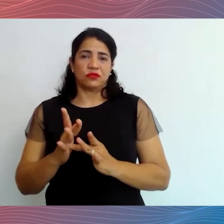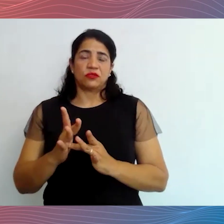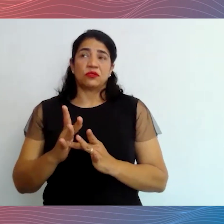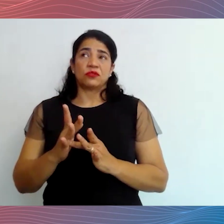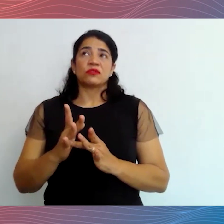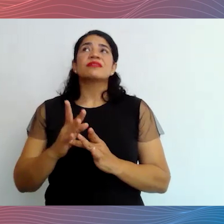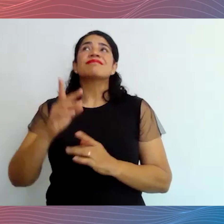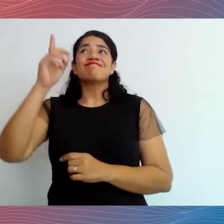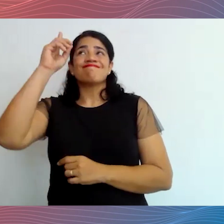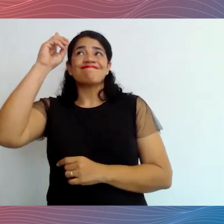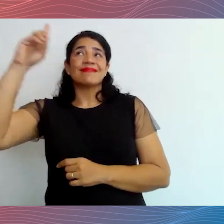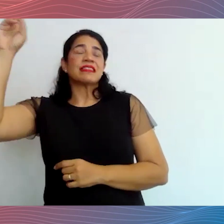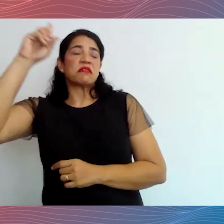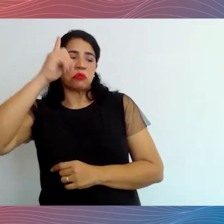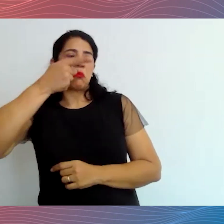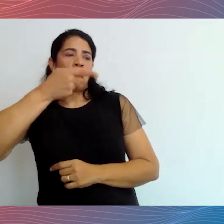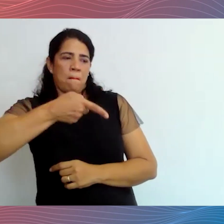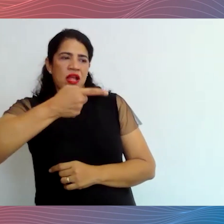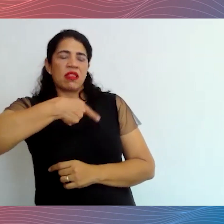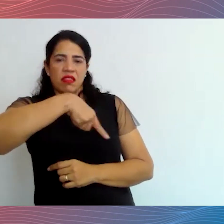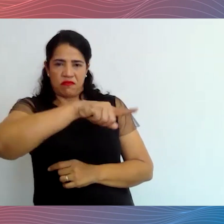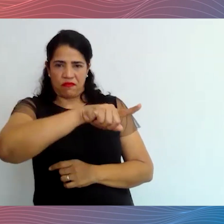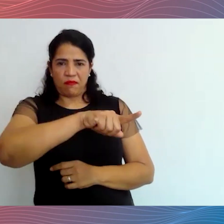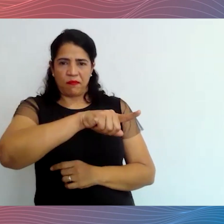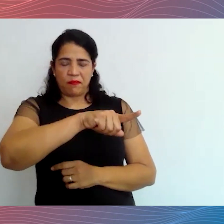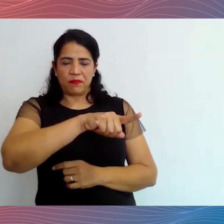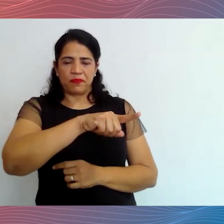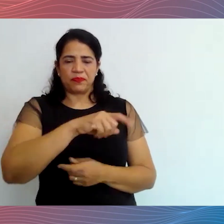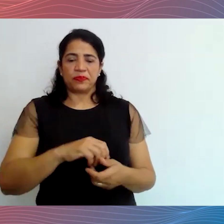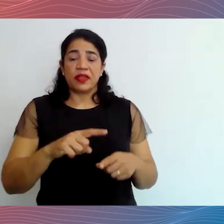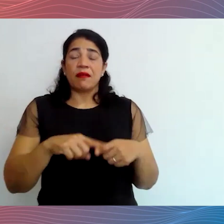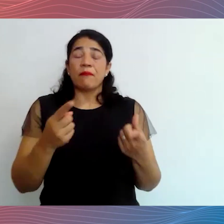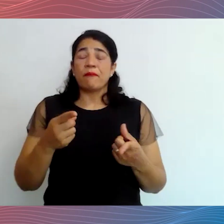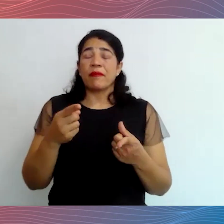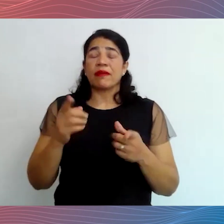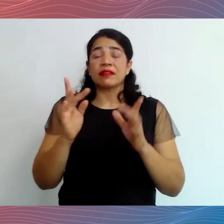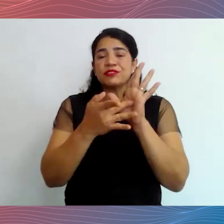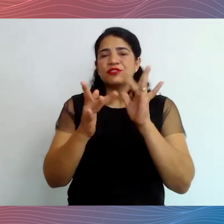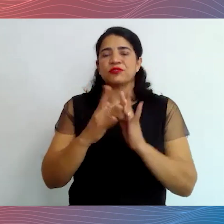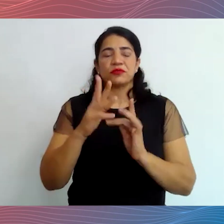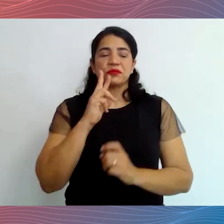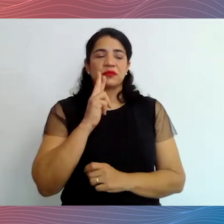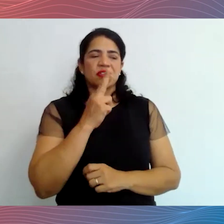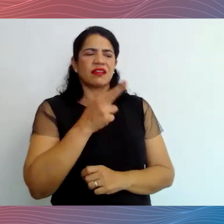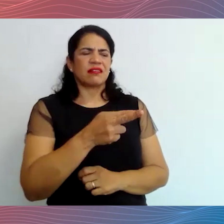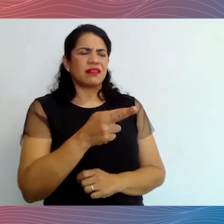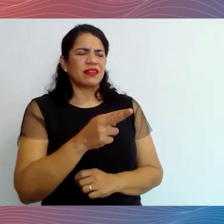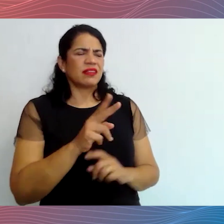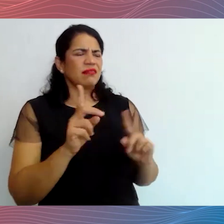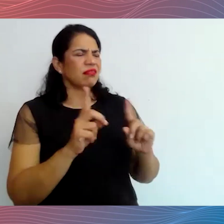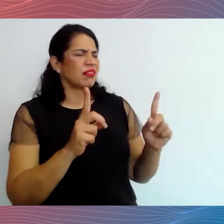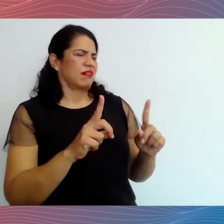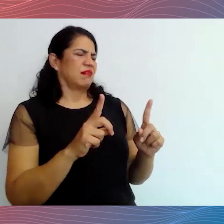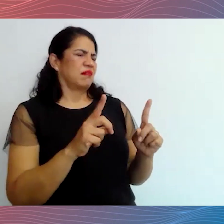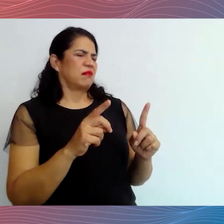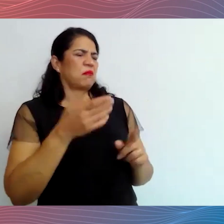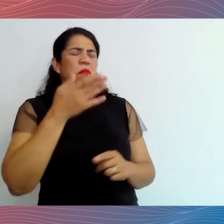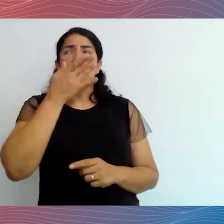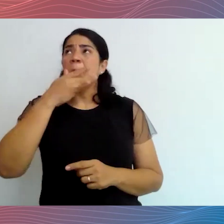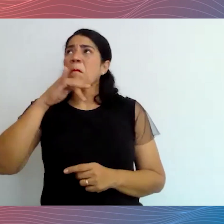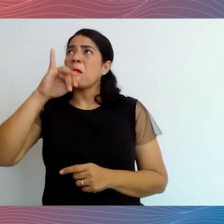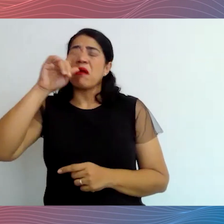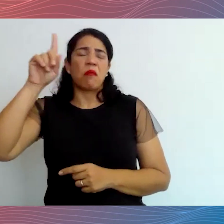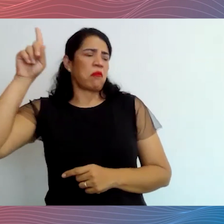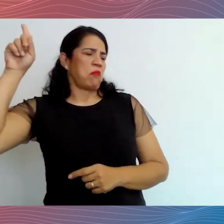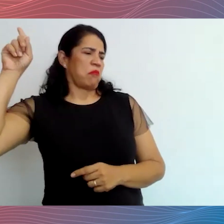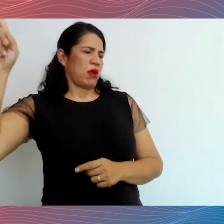Batista é quem vai dar testemunho de que eu fui enviado por Deus. Não, o próprio Pai testifica de mim, porque as obras